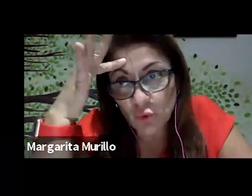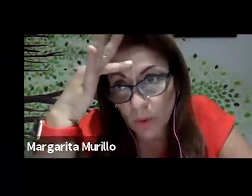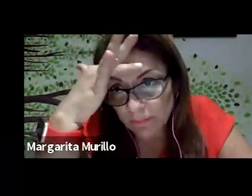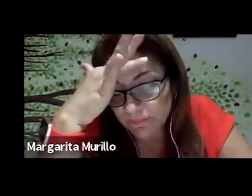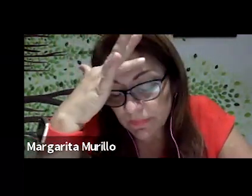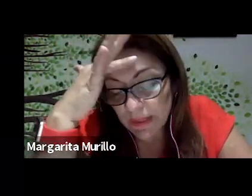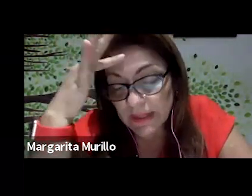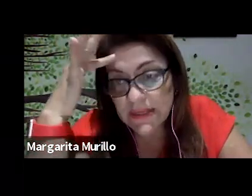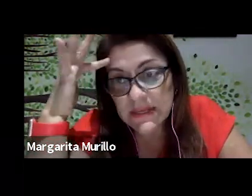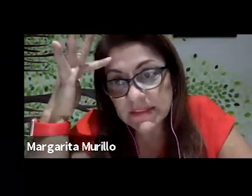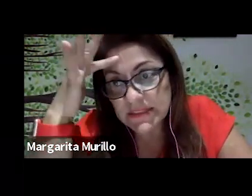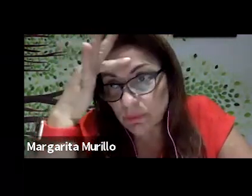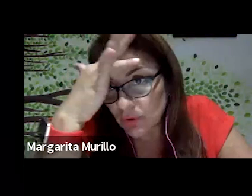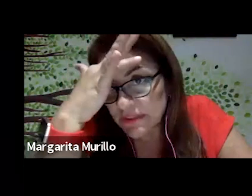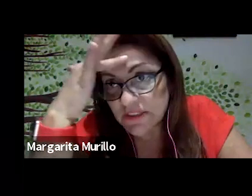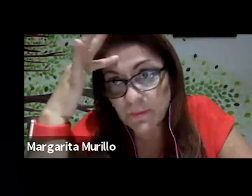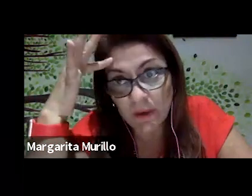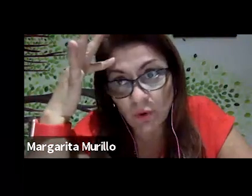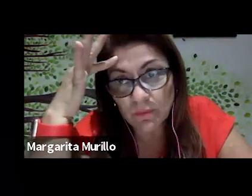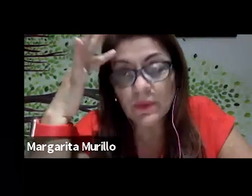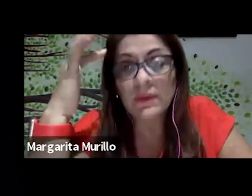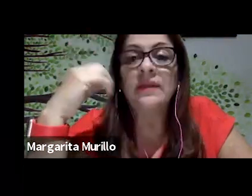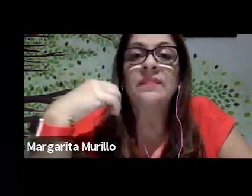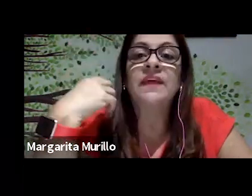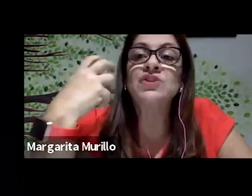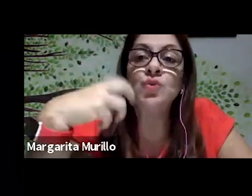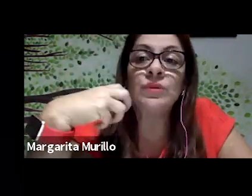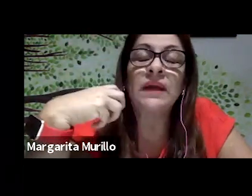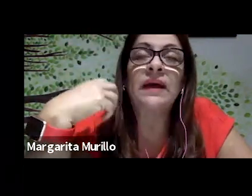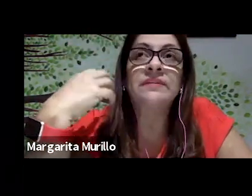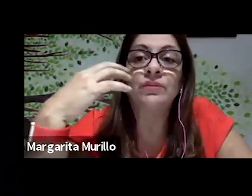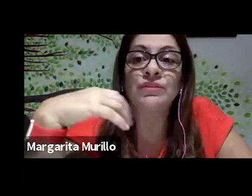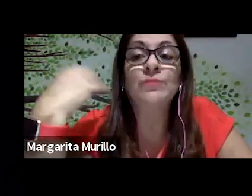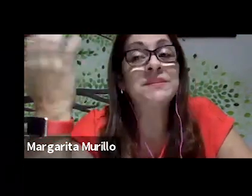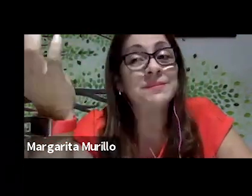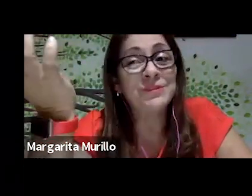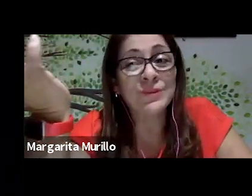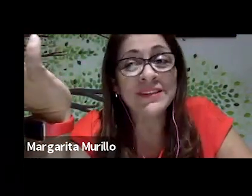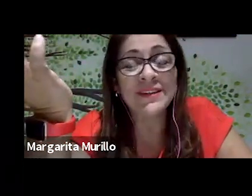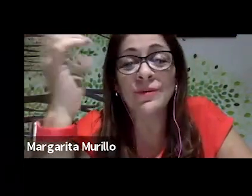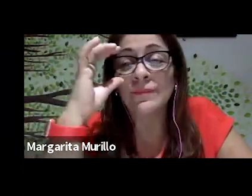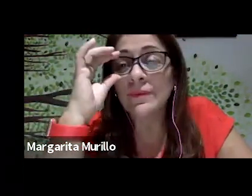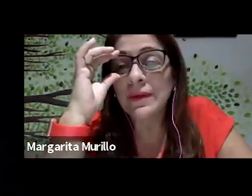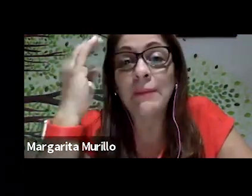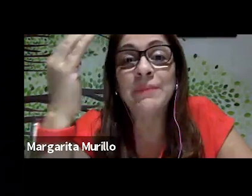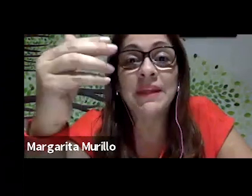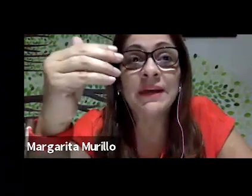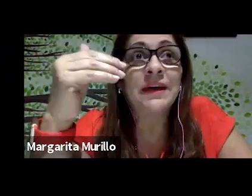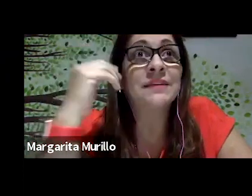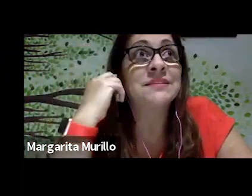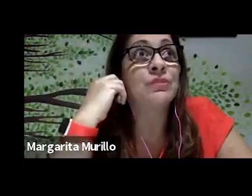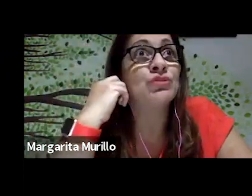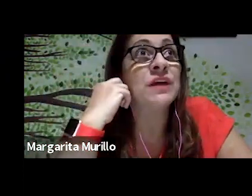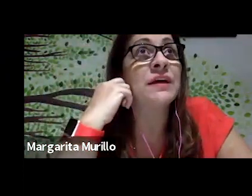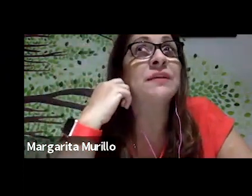son las que actúan y estas neuronas espejo te ayudan a desarrollar un pensamiento crítico a